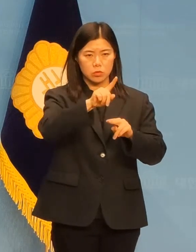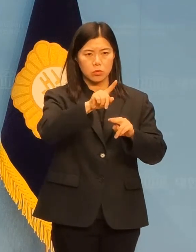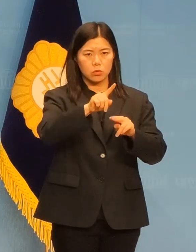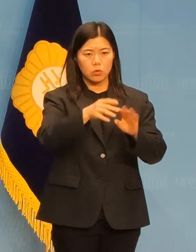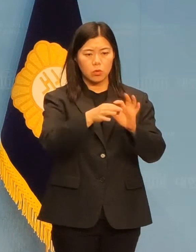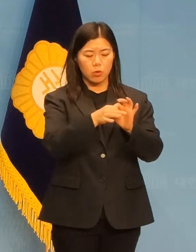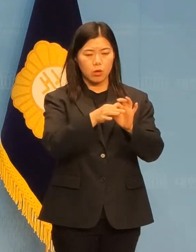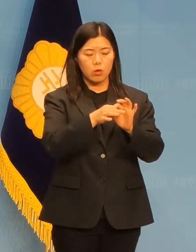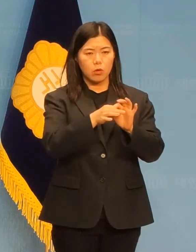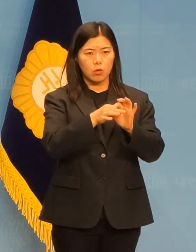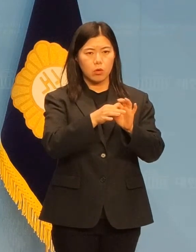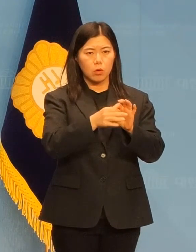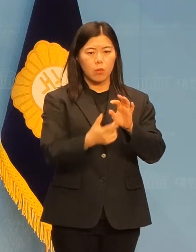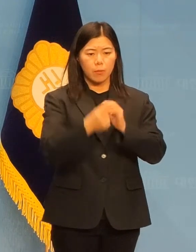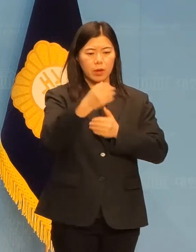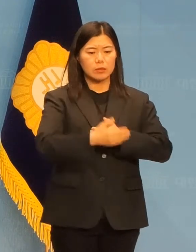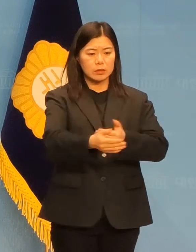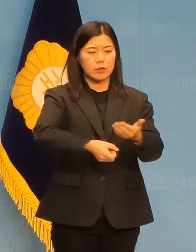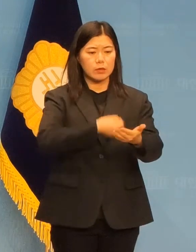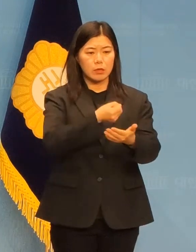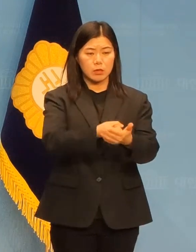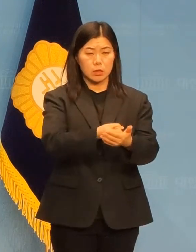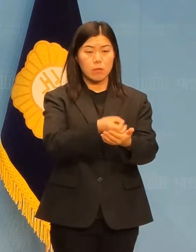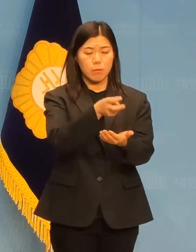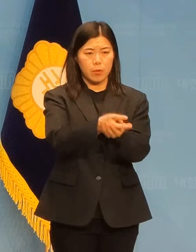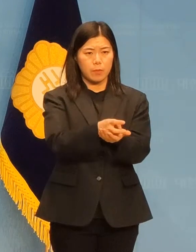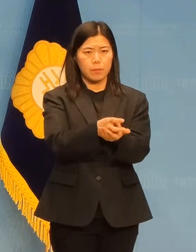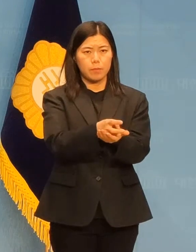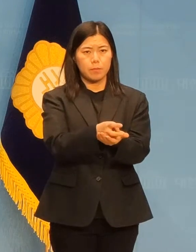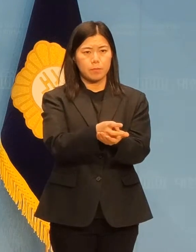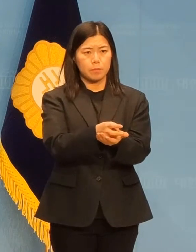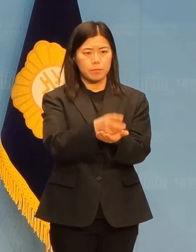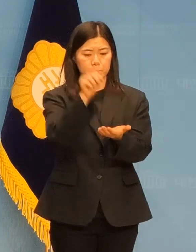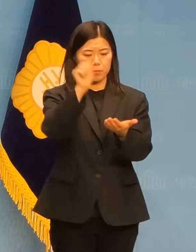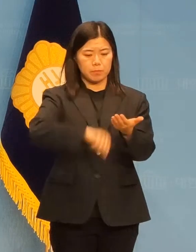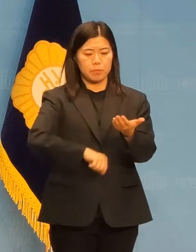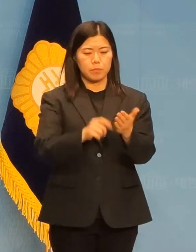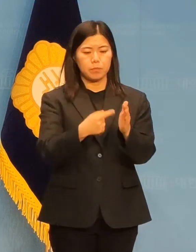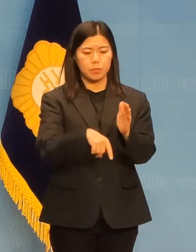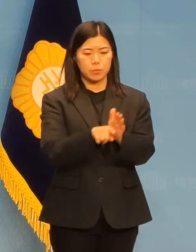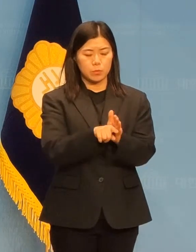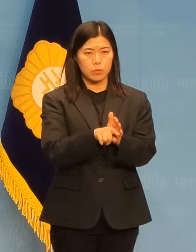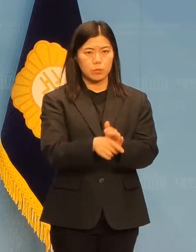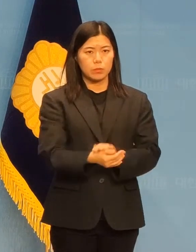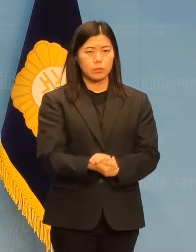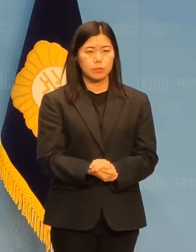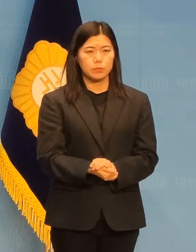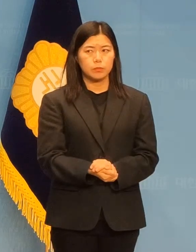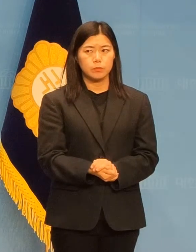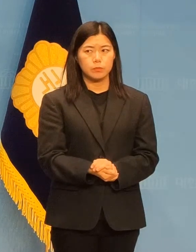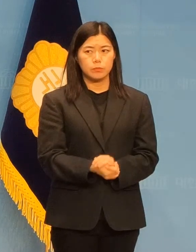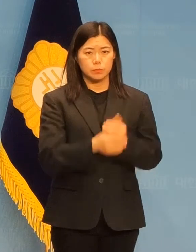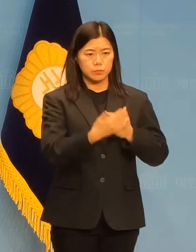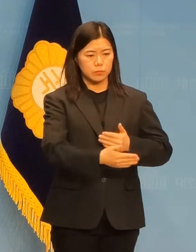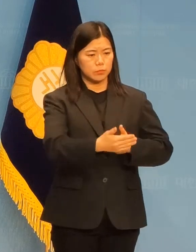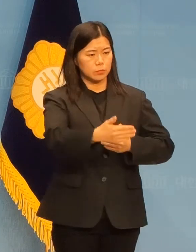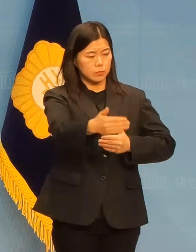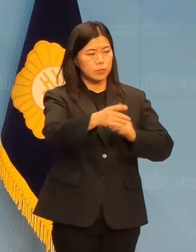공수처 관련한 패스트트랙 법안의 통과를 위해 저희가 진행하는 과정